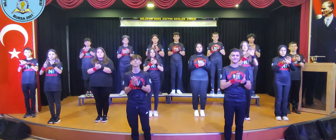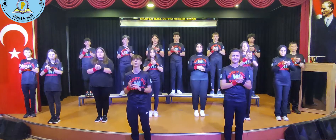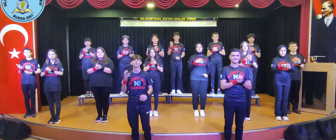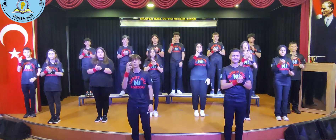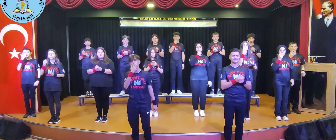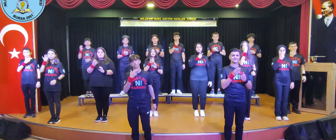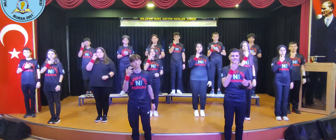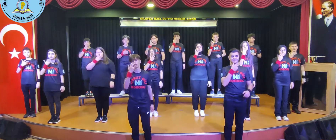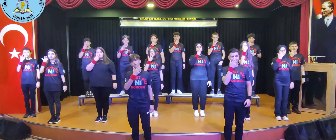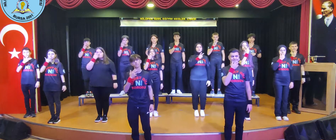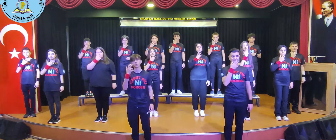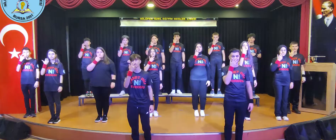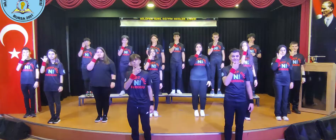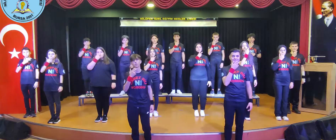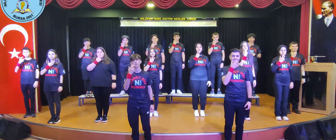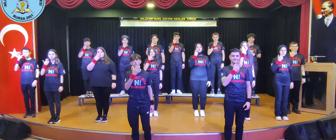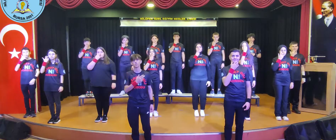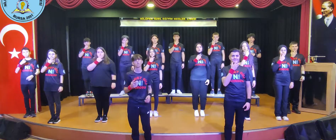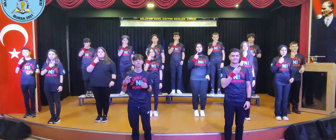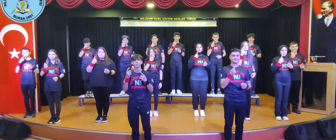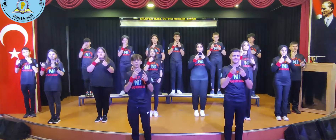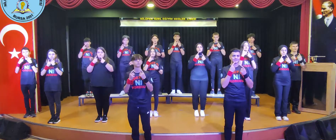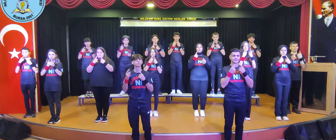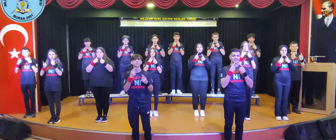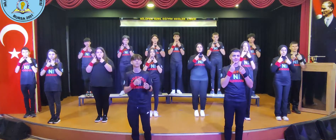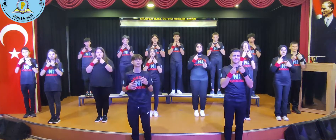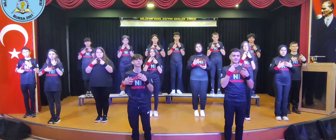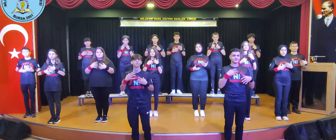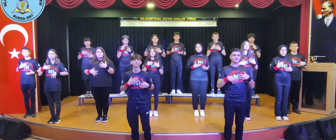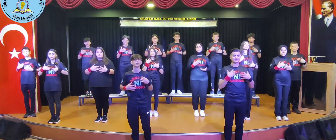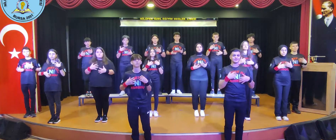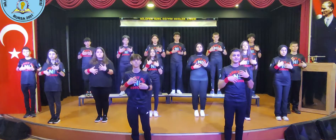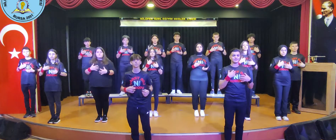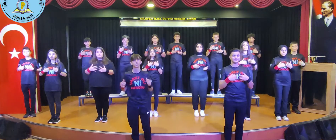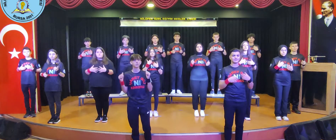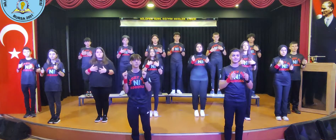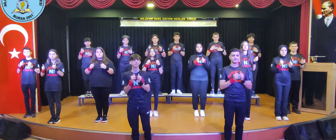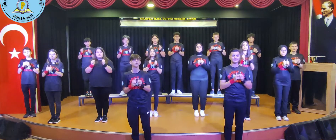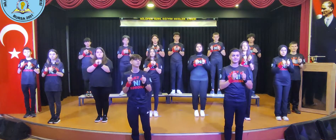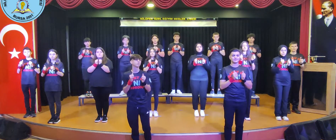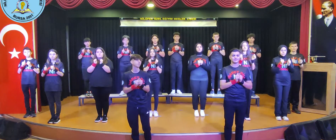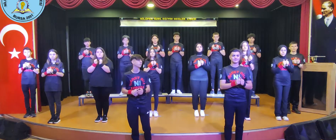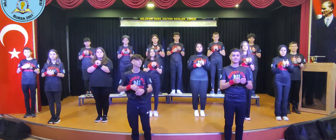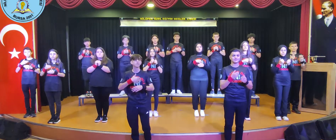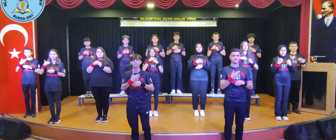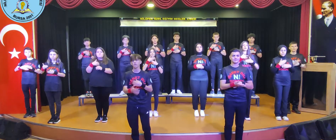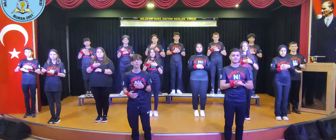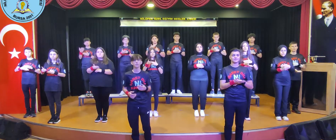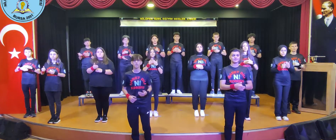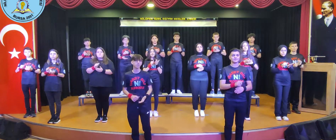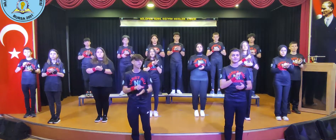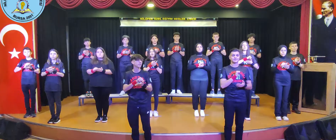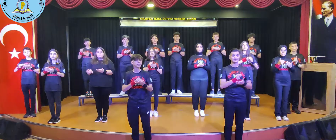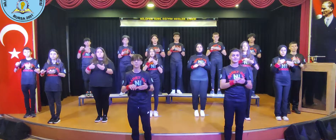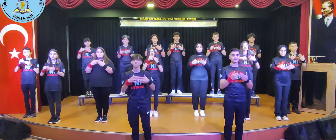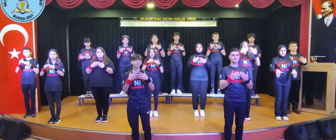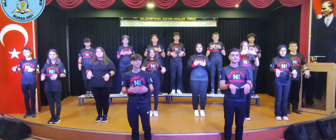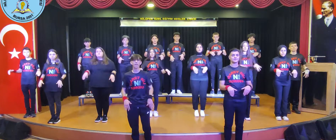el ele Türküler şarkılar söyleyelim neşeyle Birlikte aşalım tüm